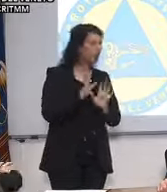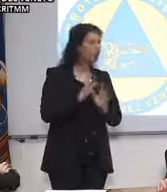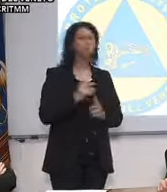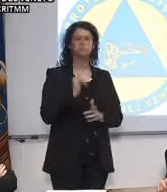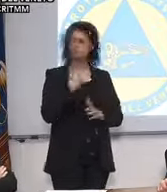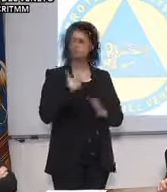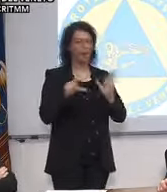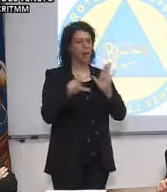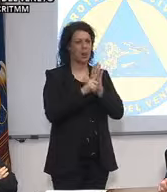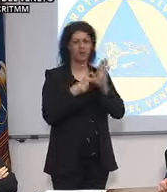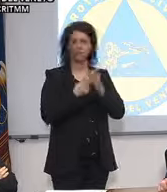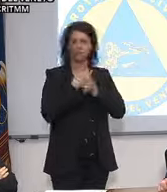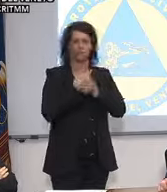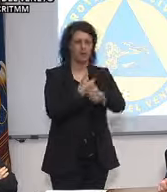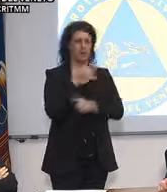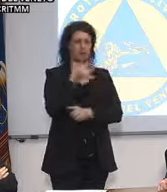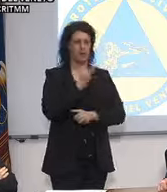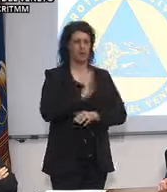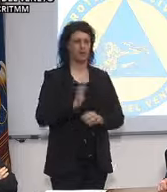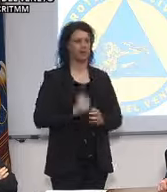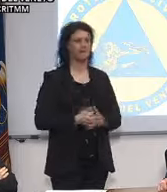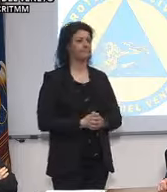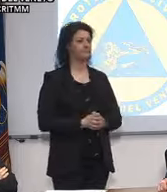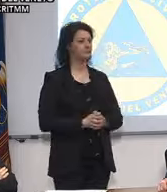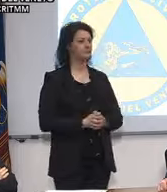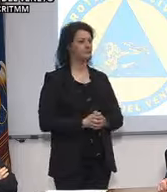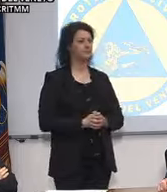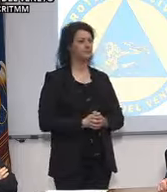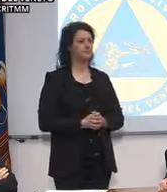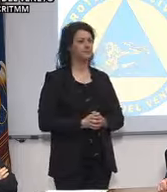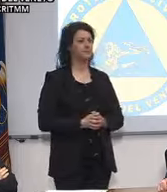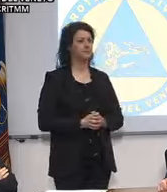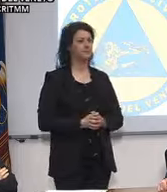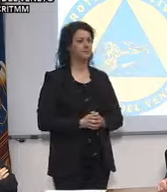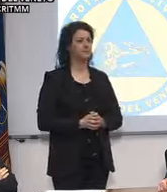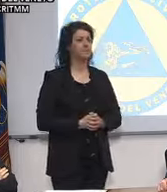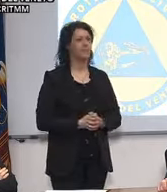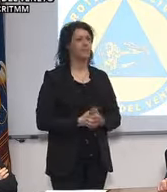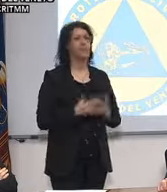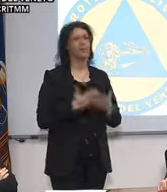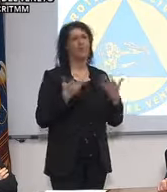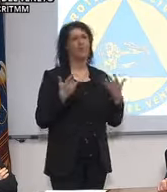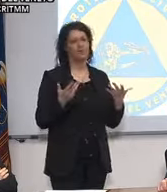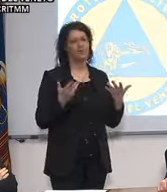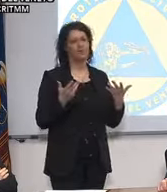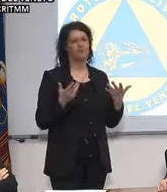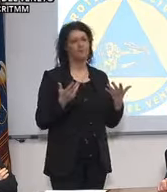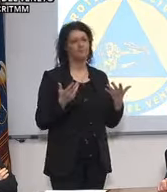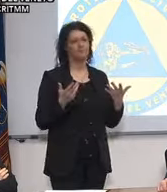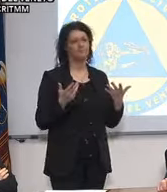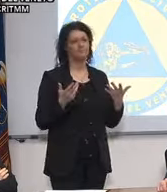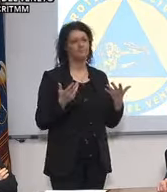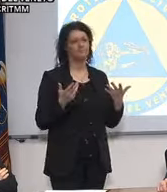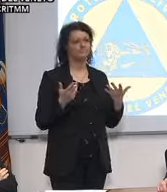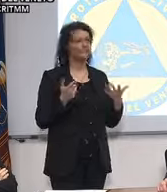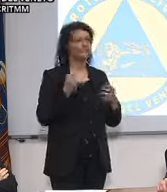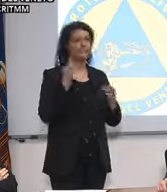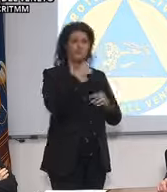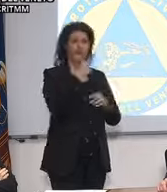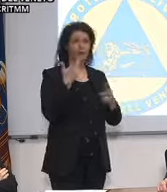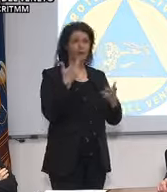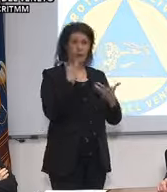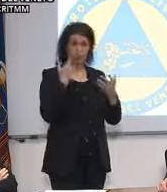Abbiamo il collega Fioretti. Comunque, un appello, invece di fare interviste a quelli che sanno tutto, ripeto, c'è sempre uno strumento, fare un ricorso,